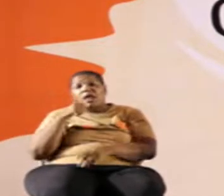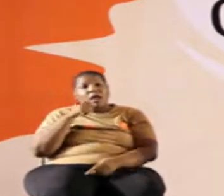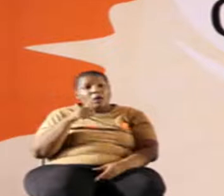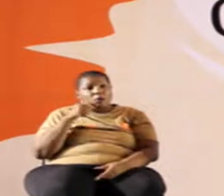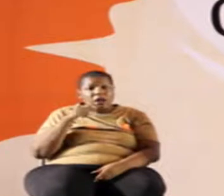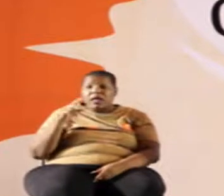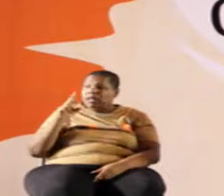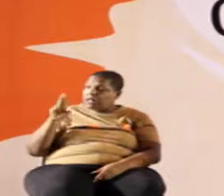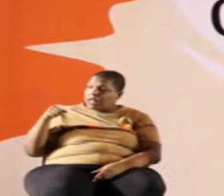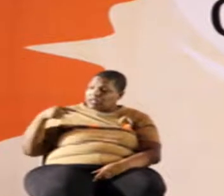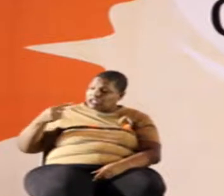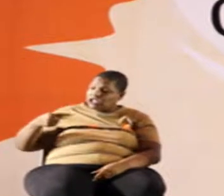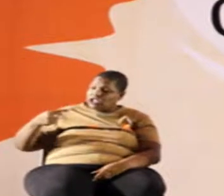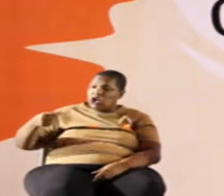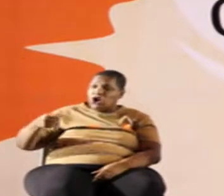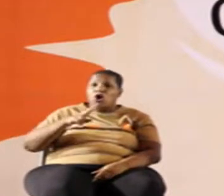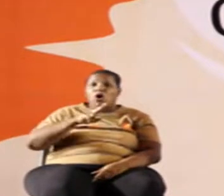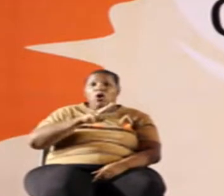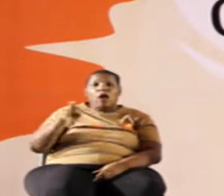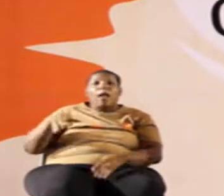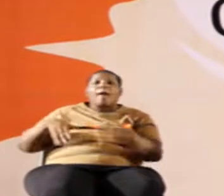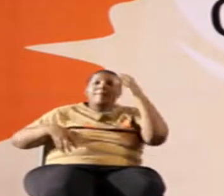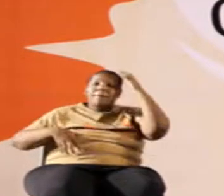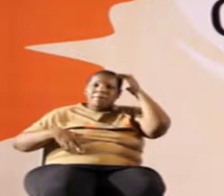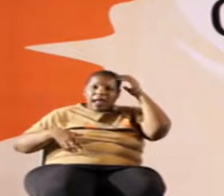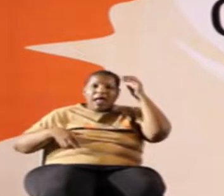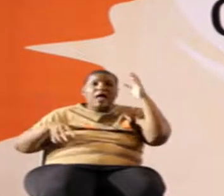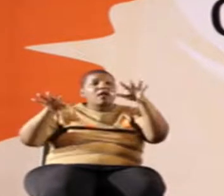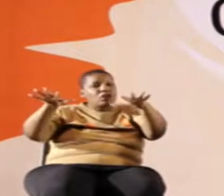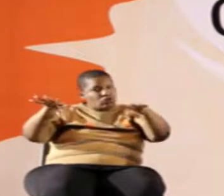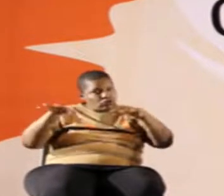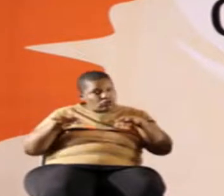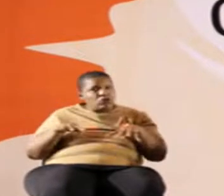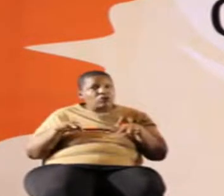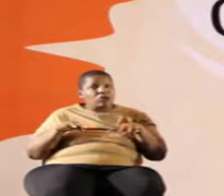que vieram depois delas foram chamadas de macacas de auditório.